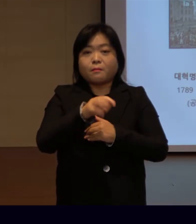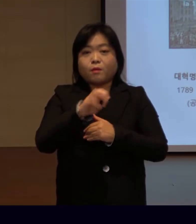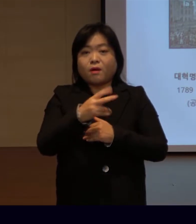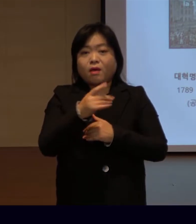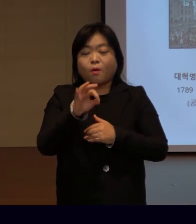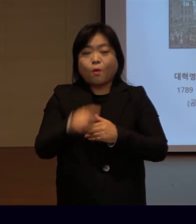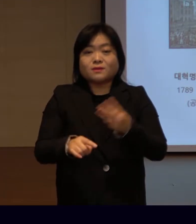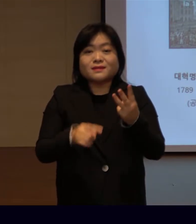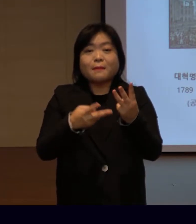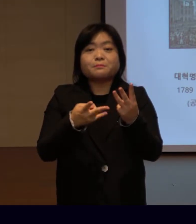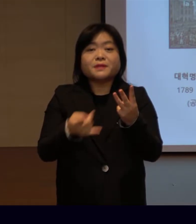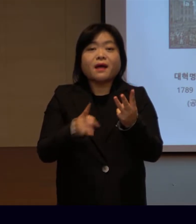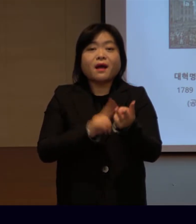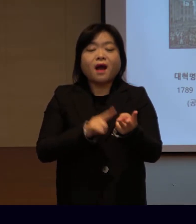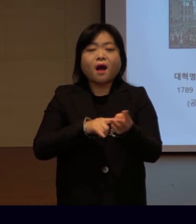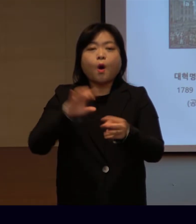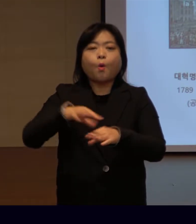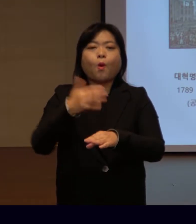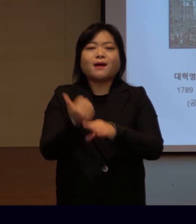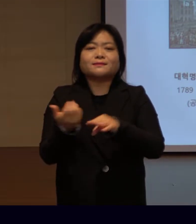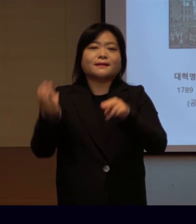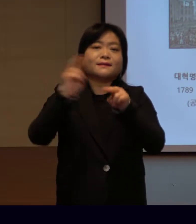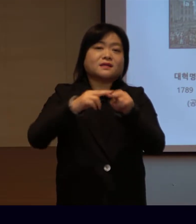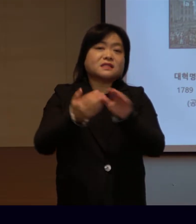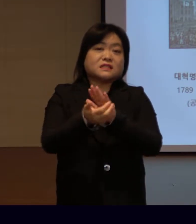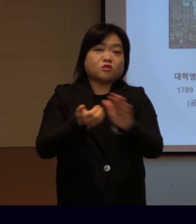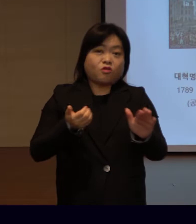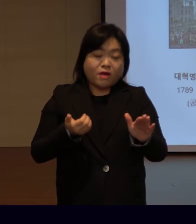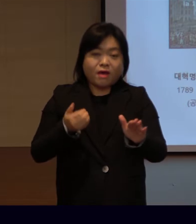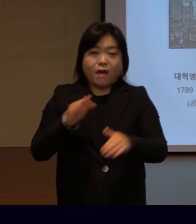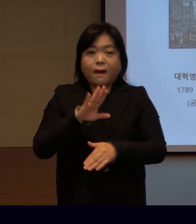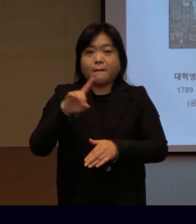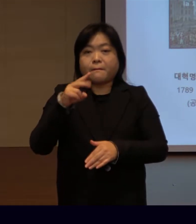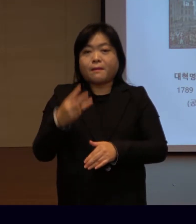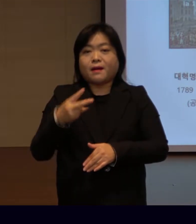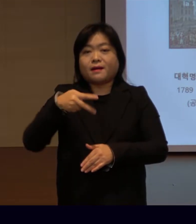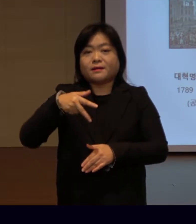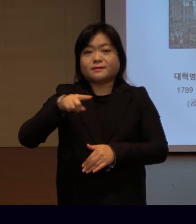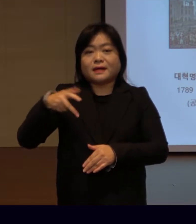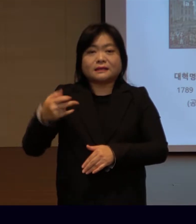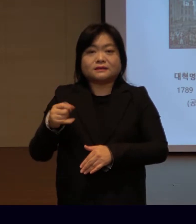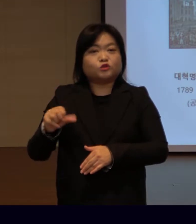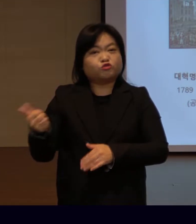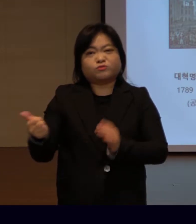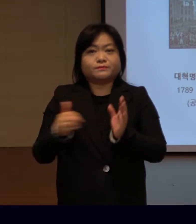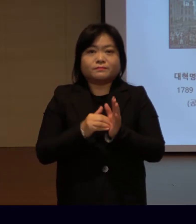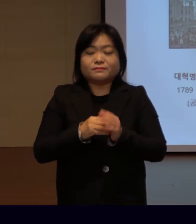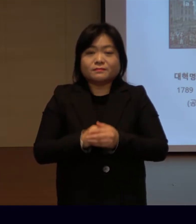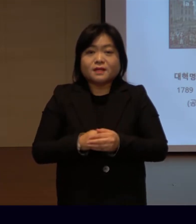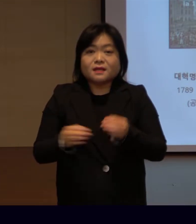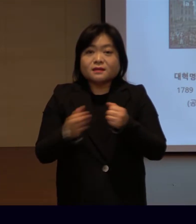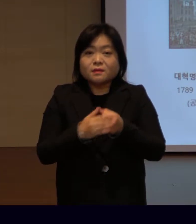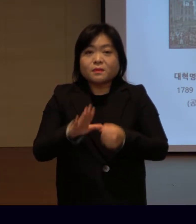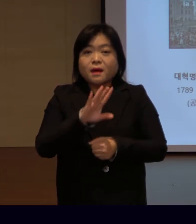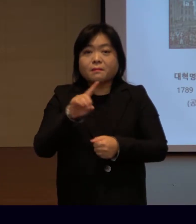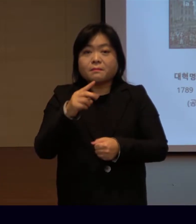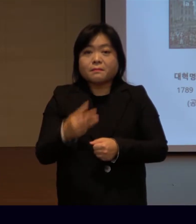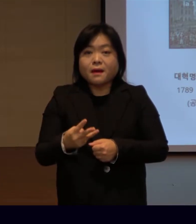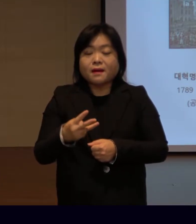3세가 그 황제가 되기 전에 발자크는 죽었던 것이죠. 이 사람, 그래서